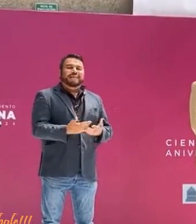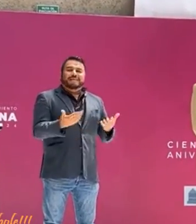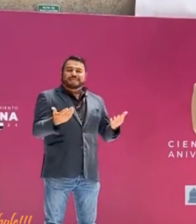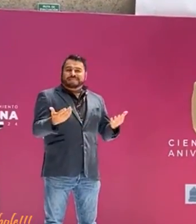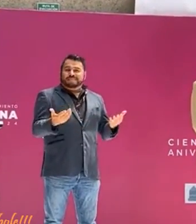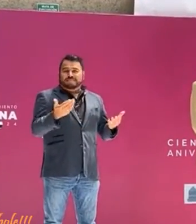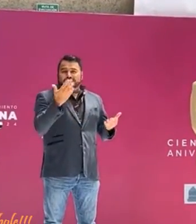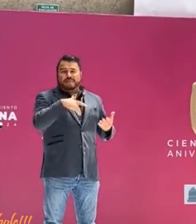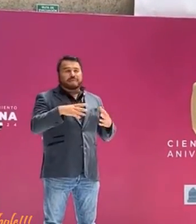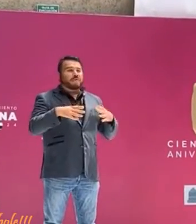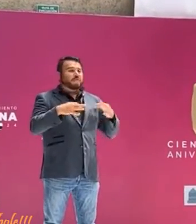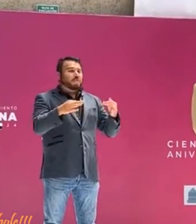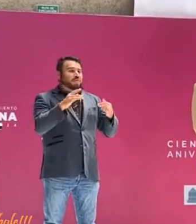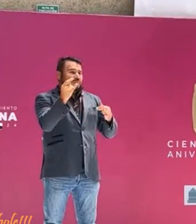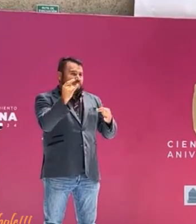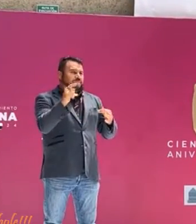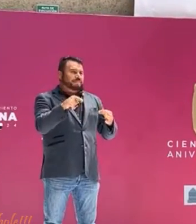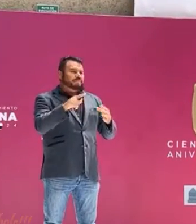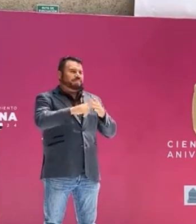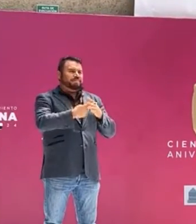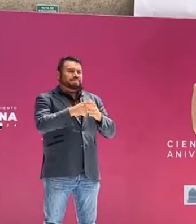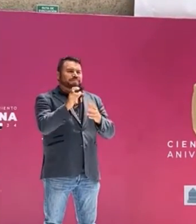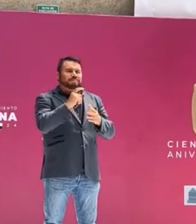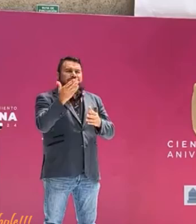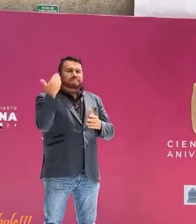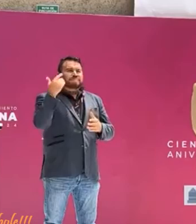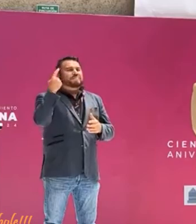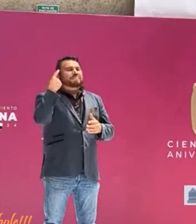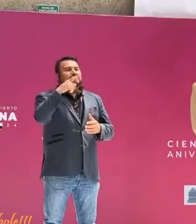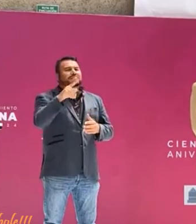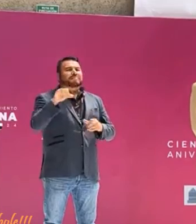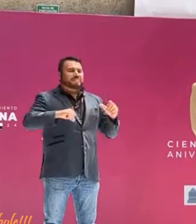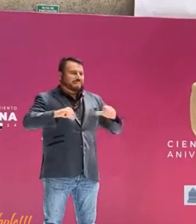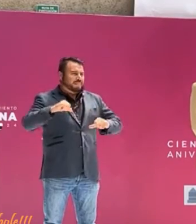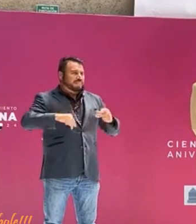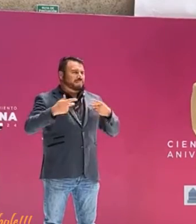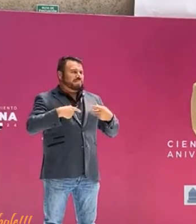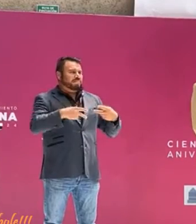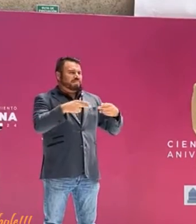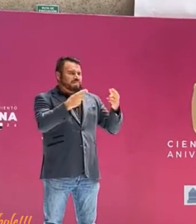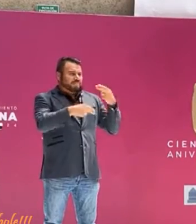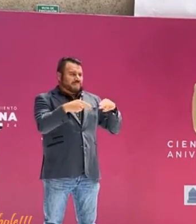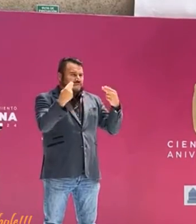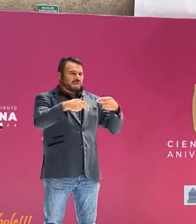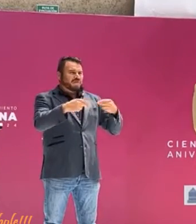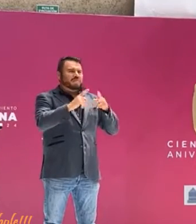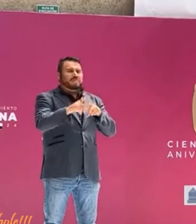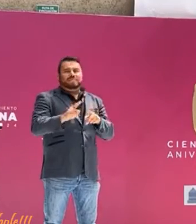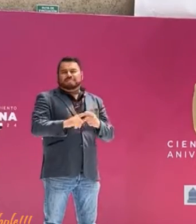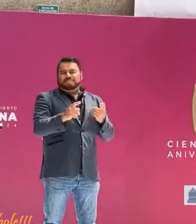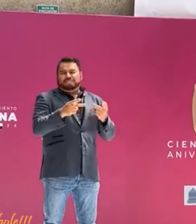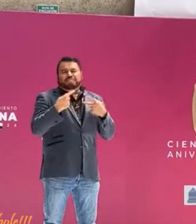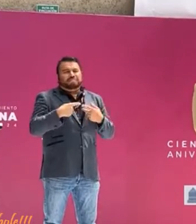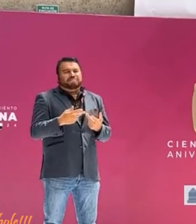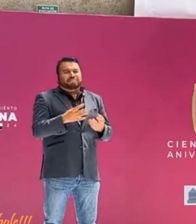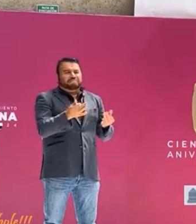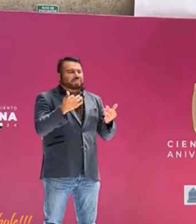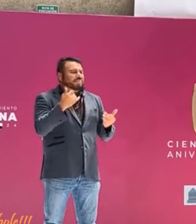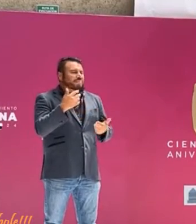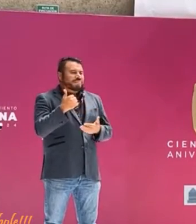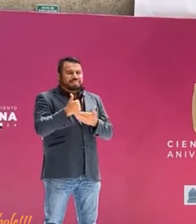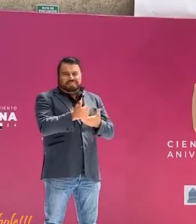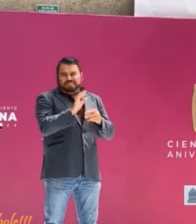Fondos Tijuana fue creado para financiar las actividades emprendedoras de toda la gente sencilla, de toda la